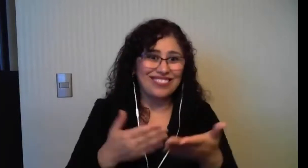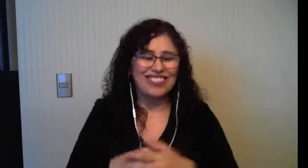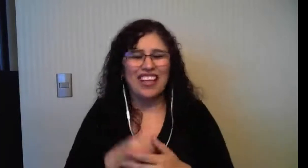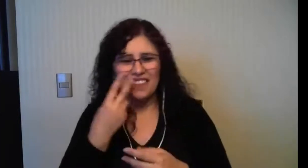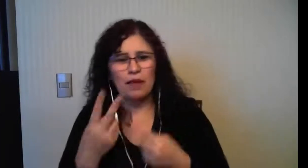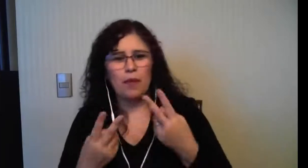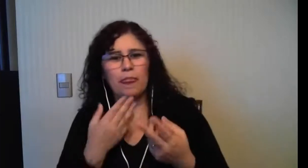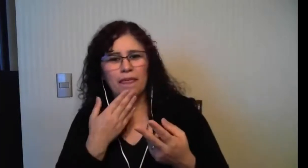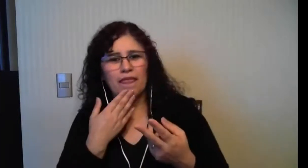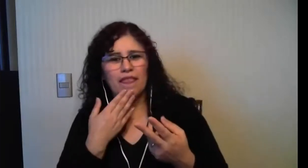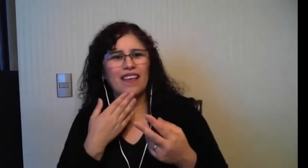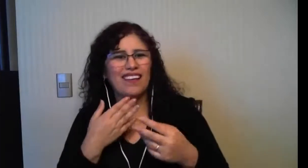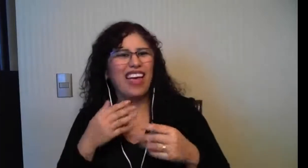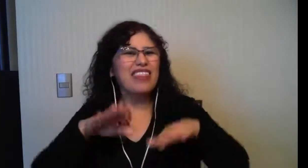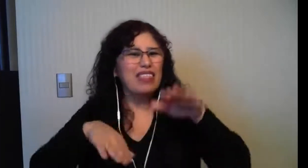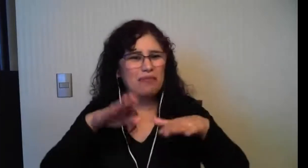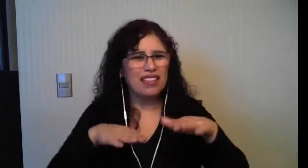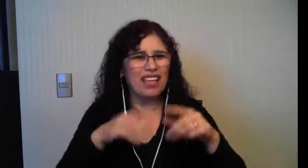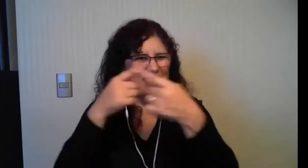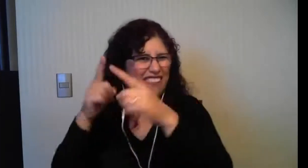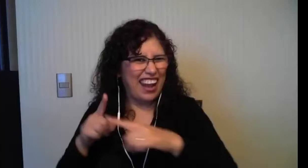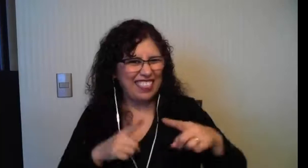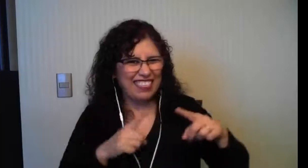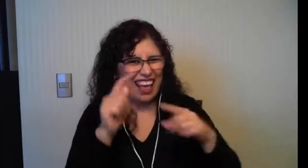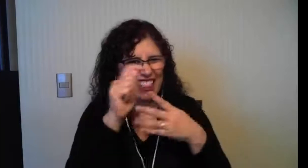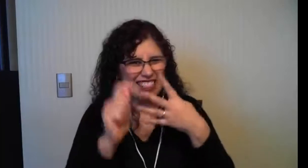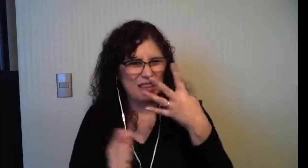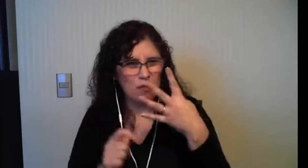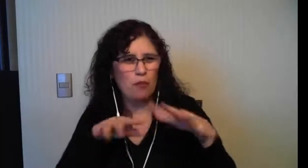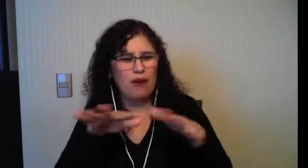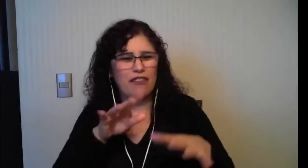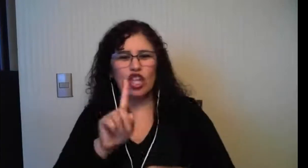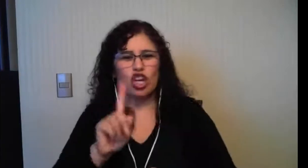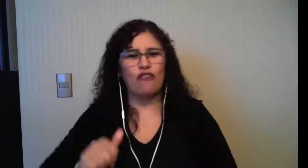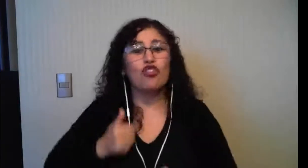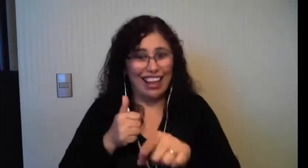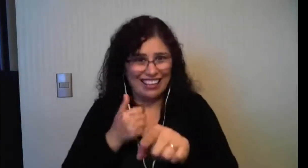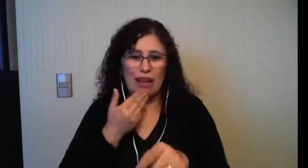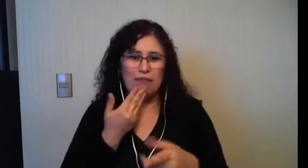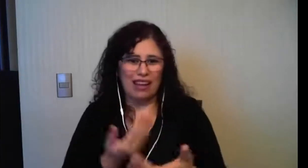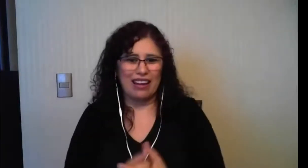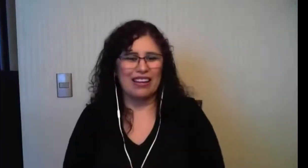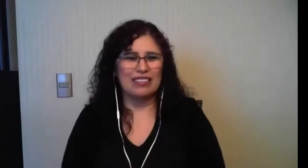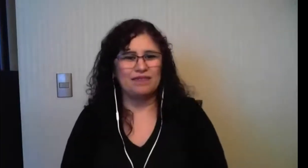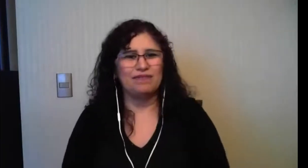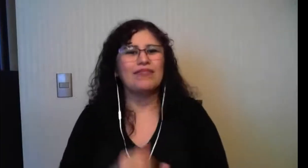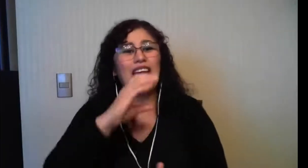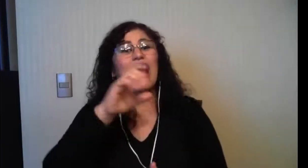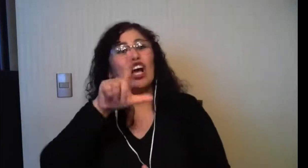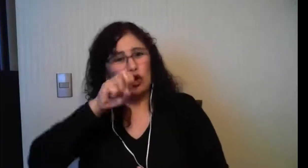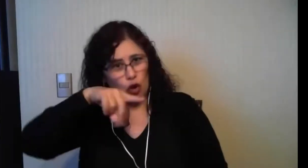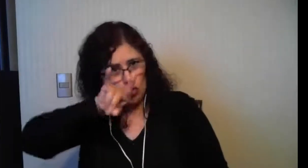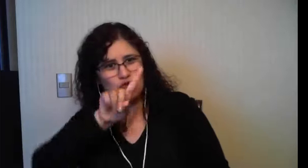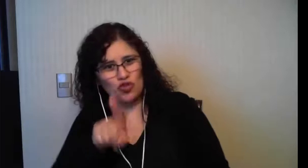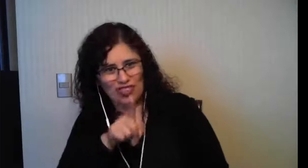movimientos involuntarios que son esos, ¿ya? Hay movimientos involuntarios que son eso, ¿ya?